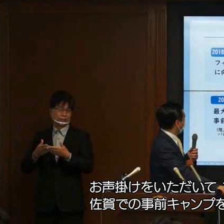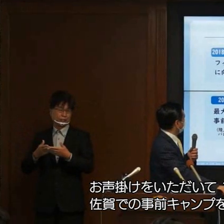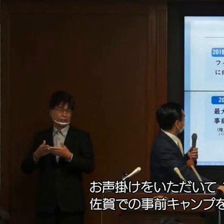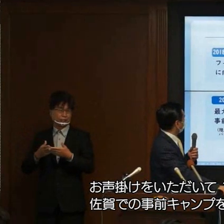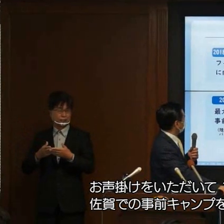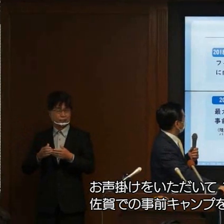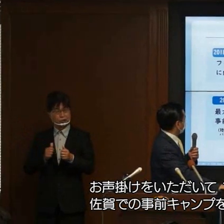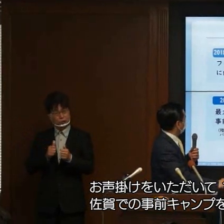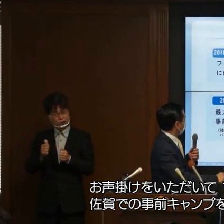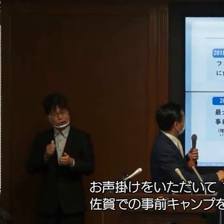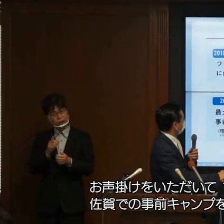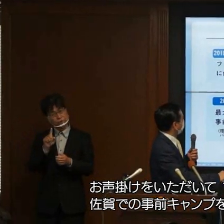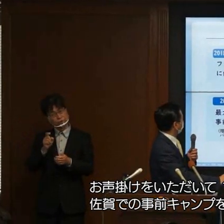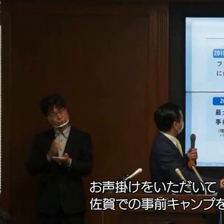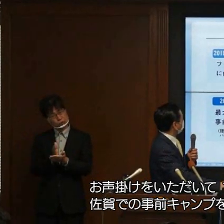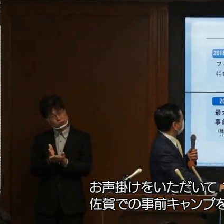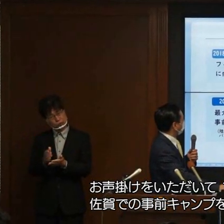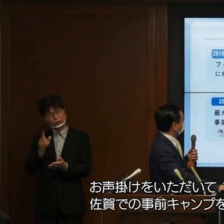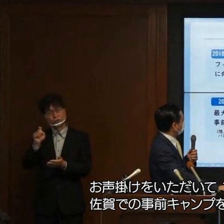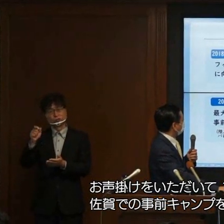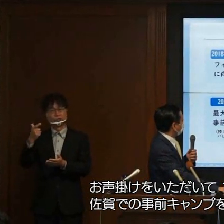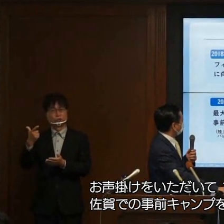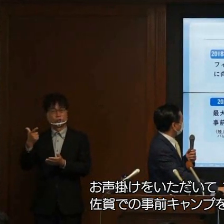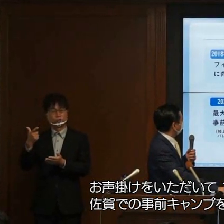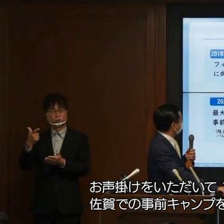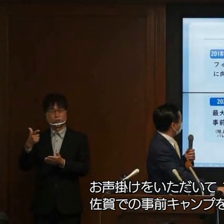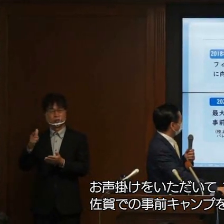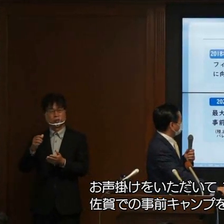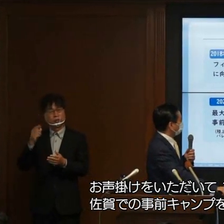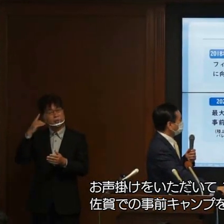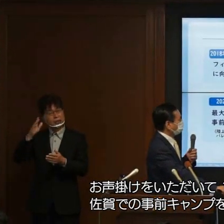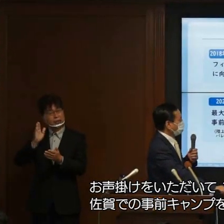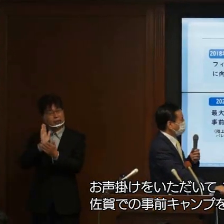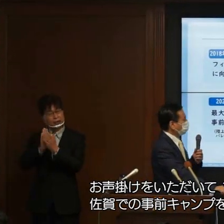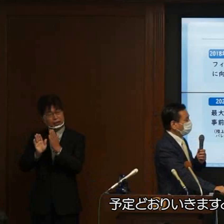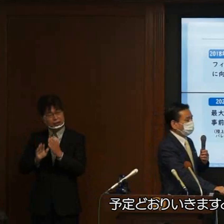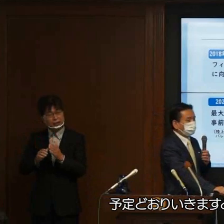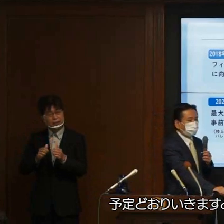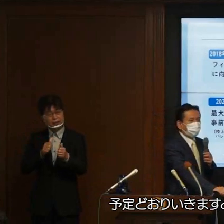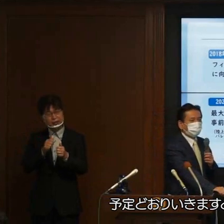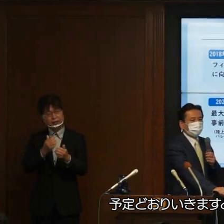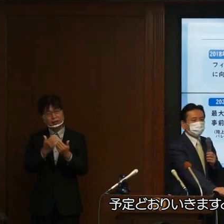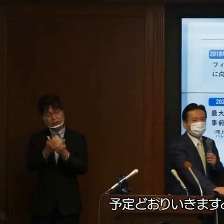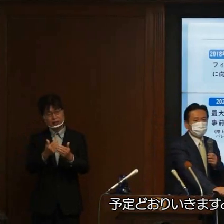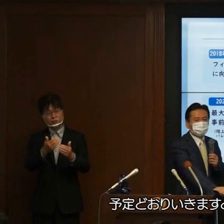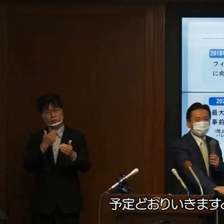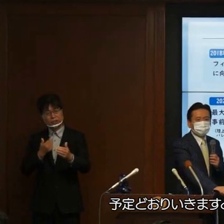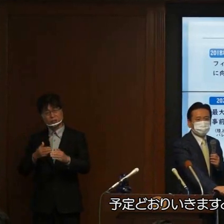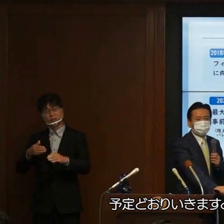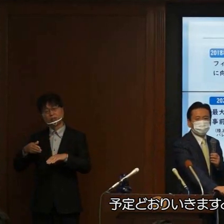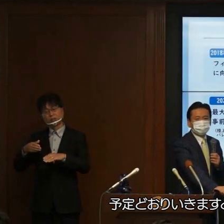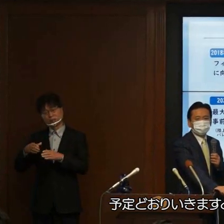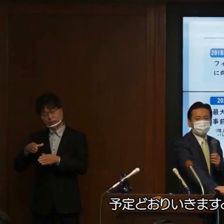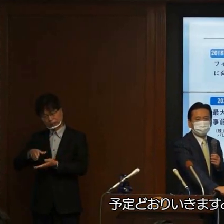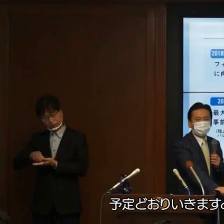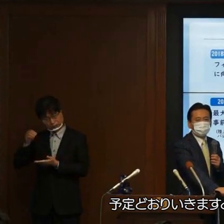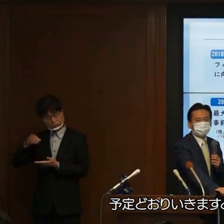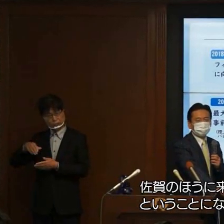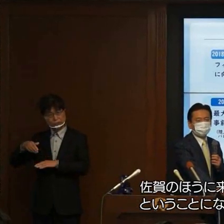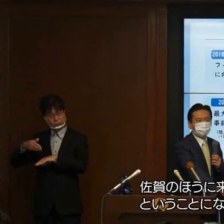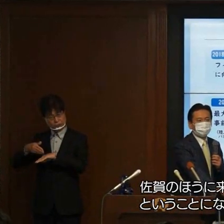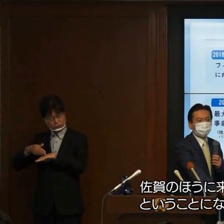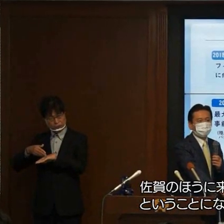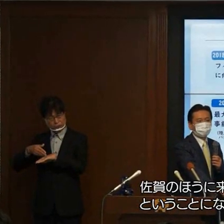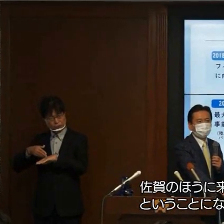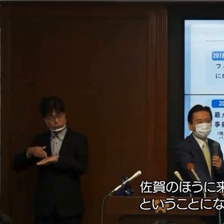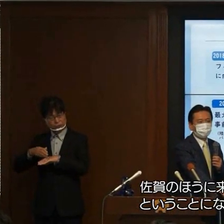16競技だったですかね、佐賀での事前キャンプを実施予定ということで、予定通りいきますと7月の中旬頃には